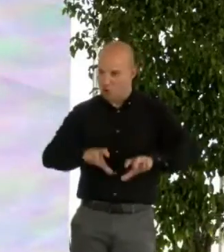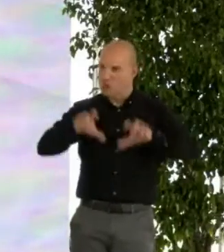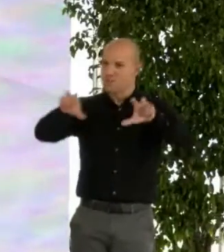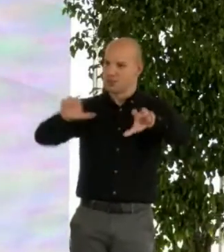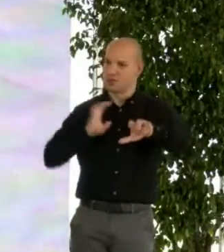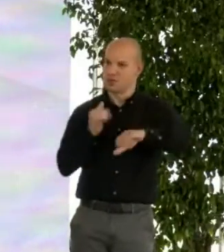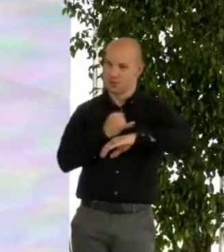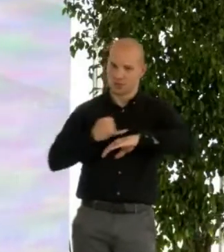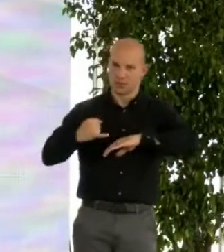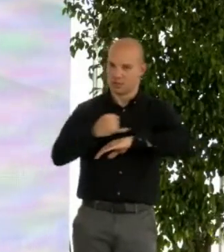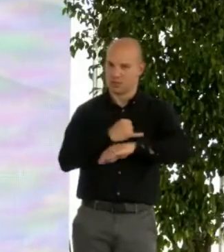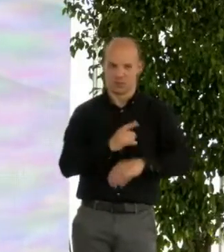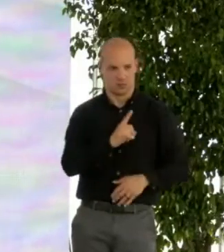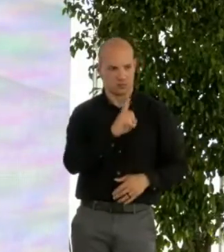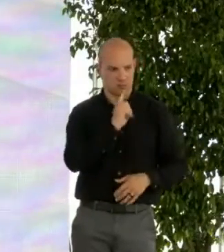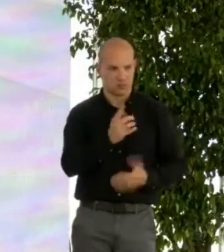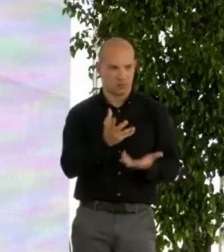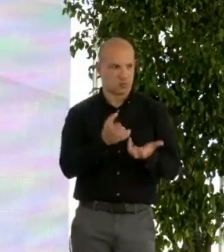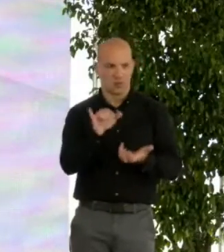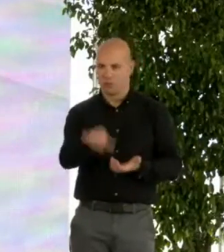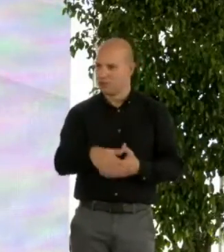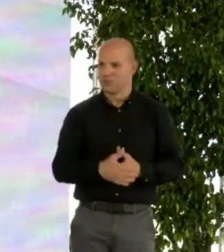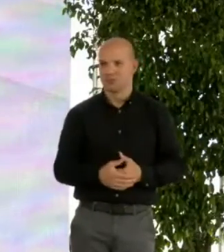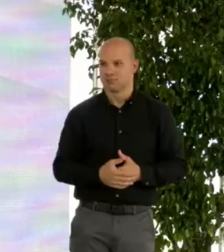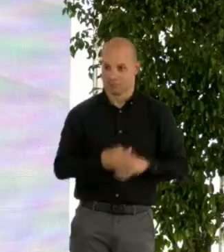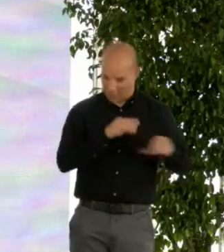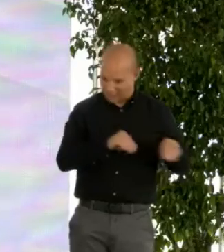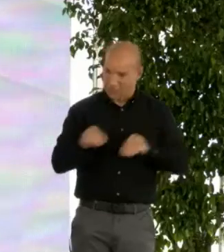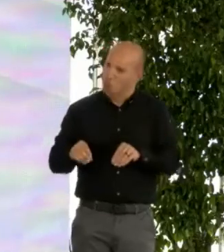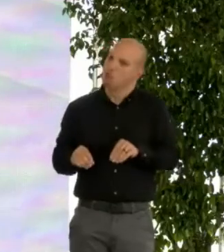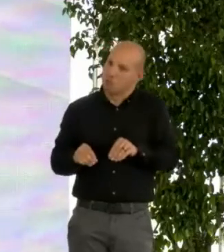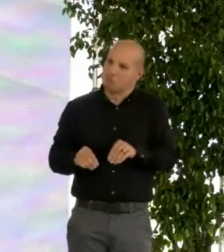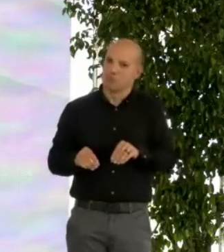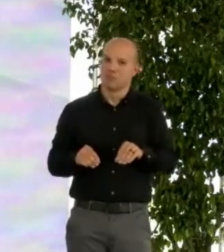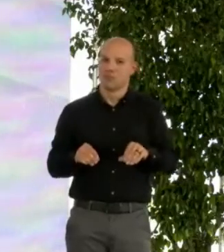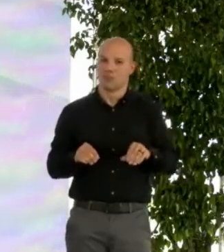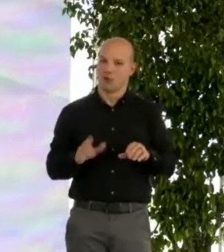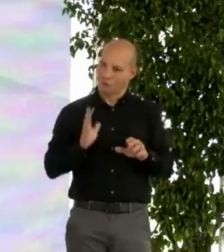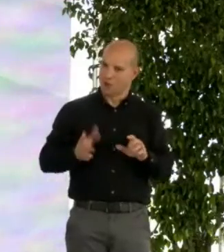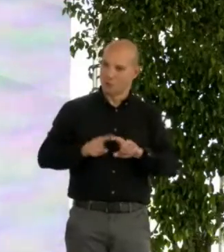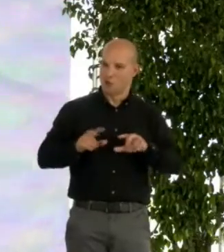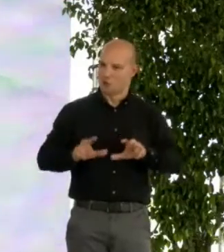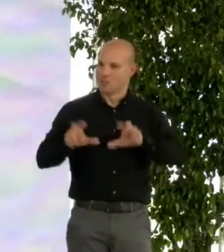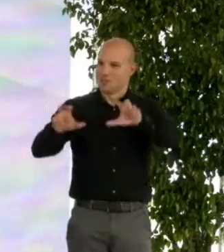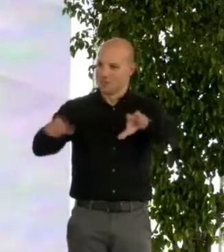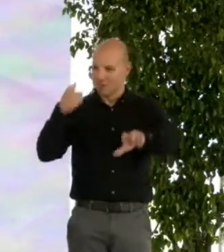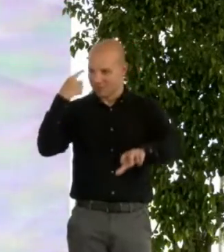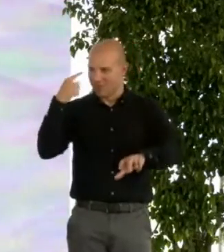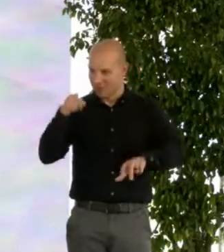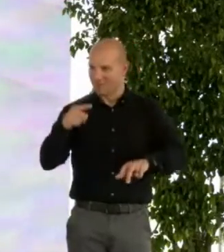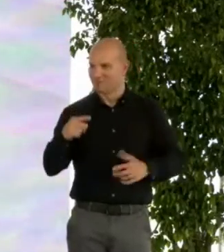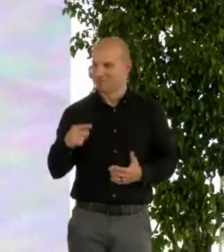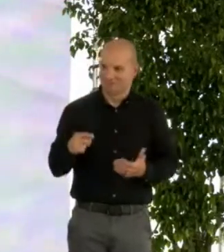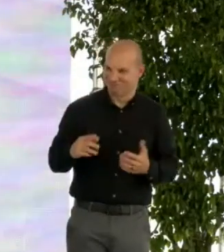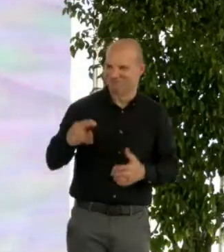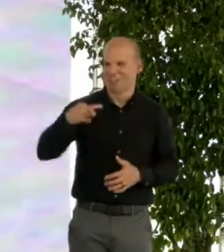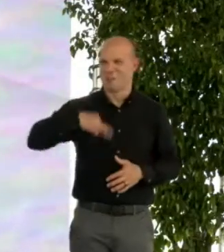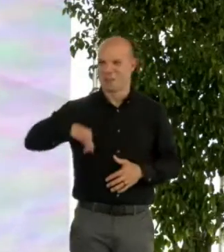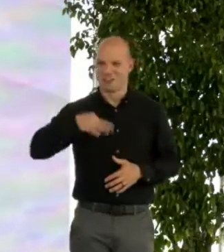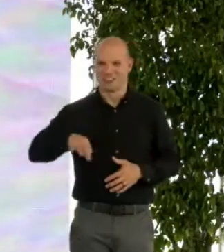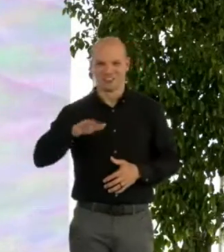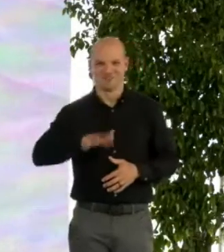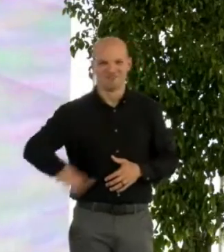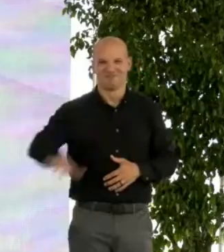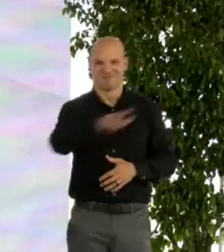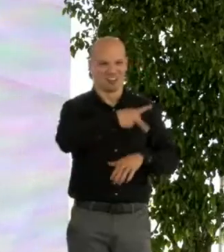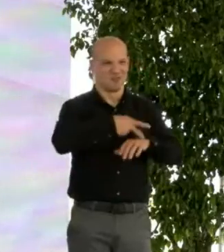gran escala. Eso es lo que queremos. No solo que se muden, sino que inviertan para el beneficio de toda nuestra gente